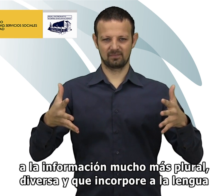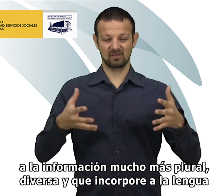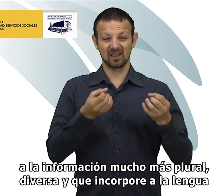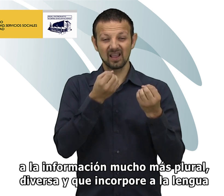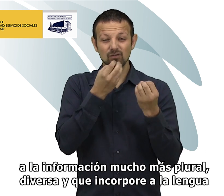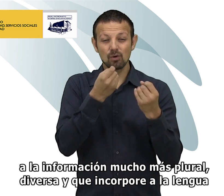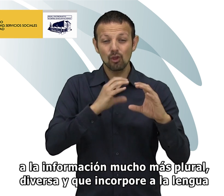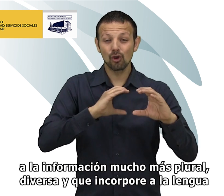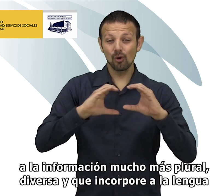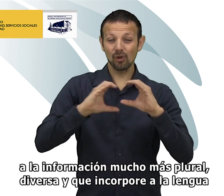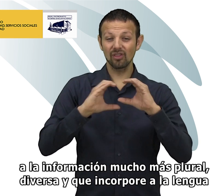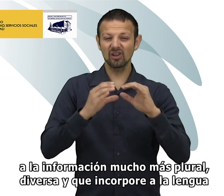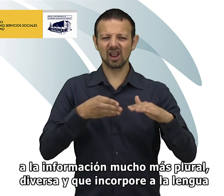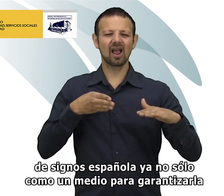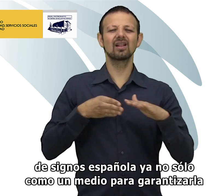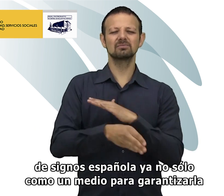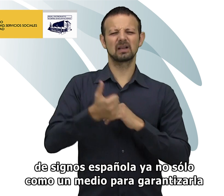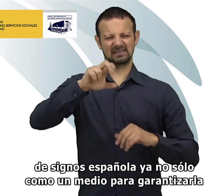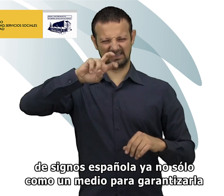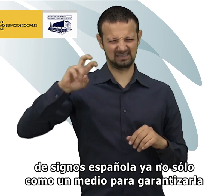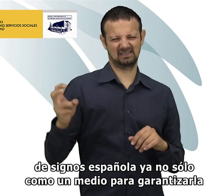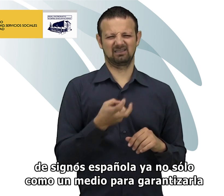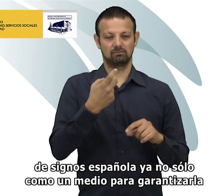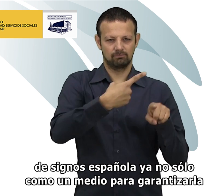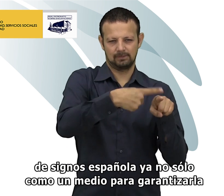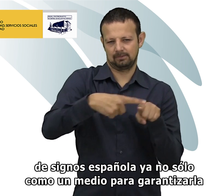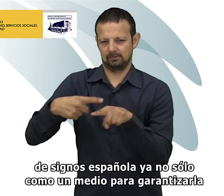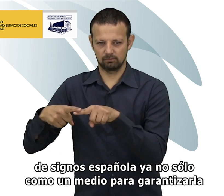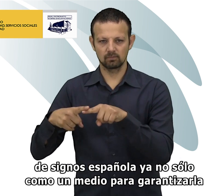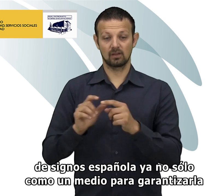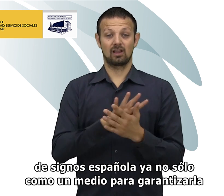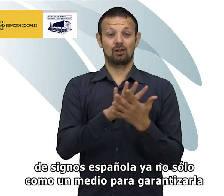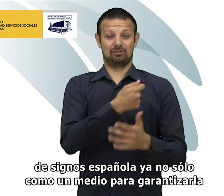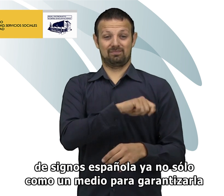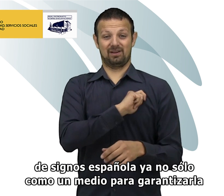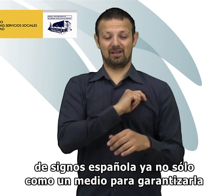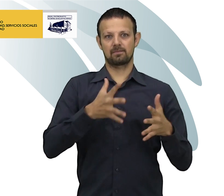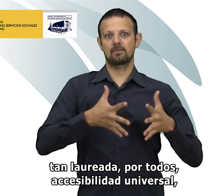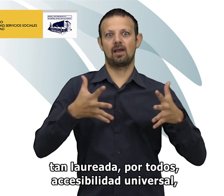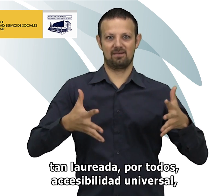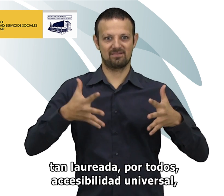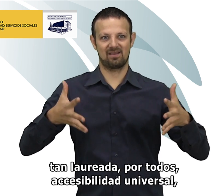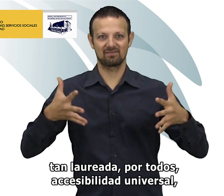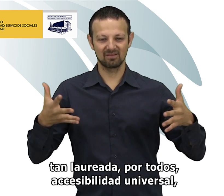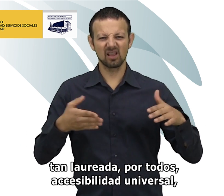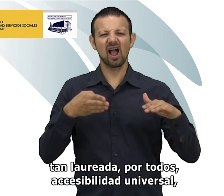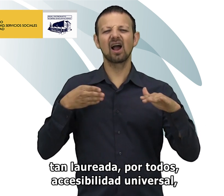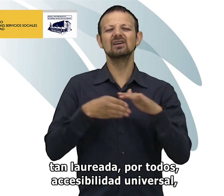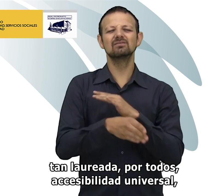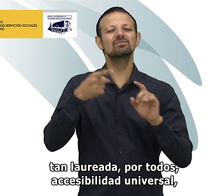para garantizar la tan laureada por todos accesibilidad universal, sino más bien como plataforma para la